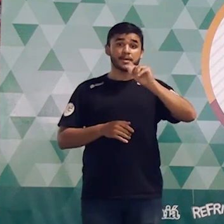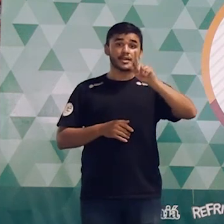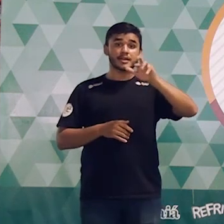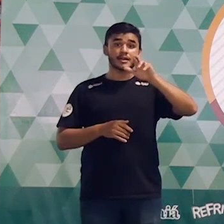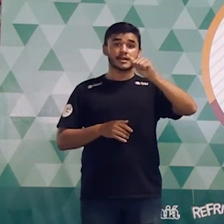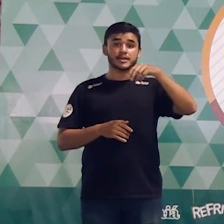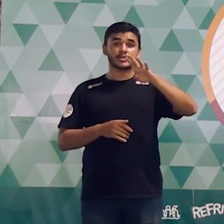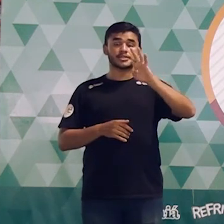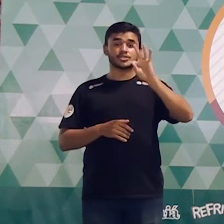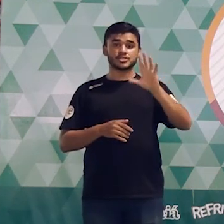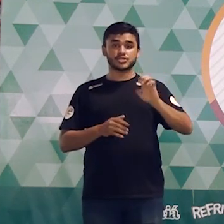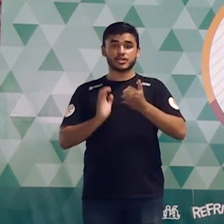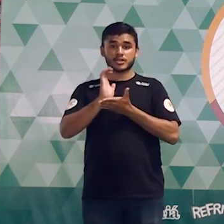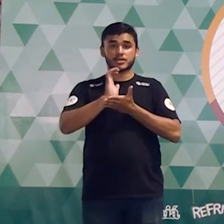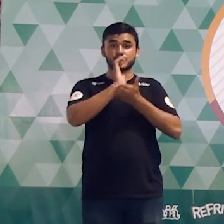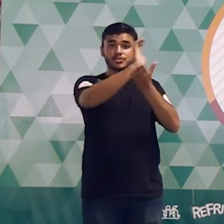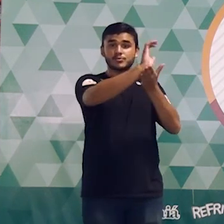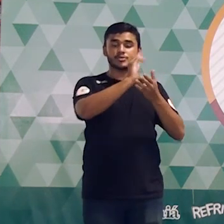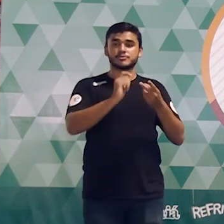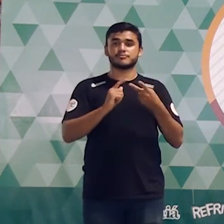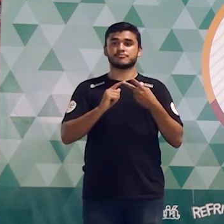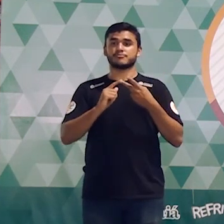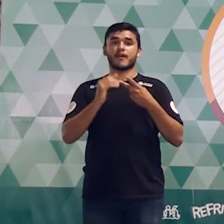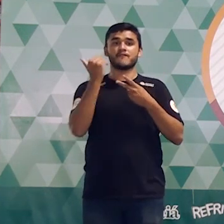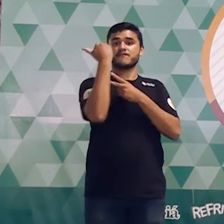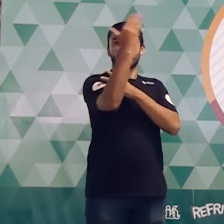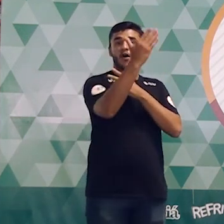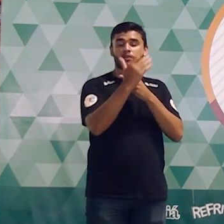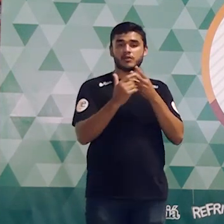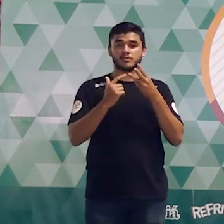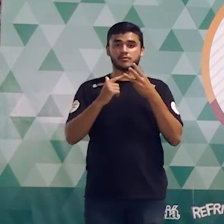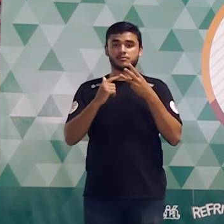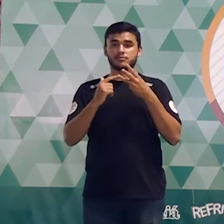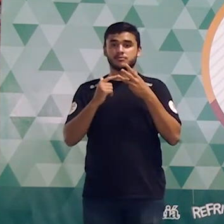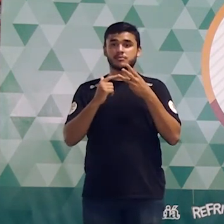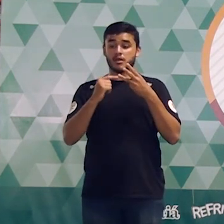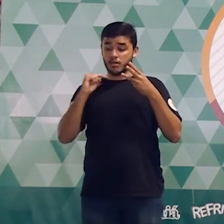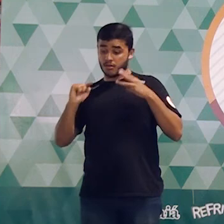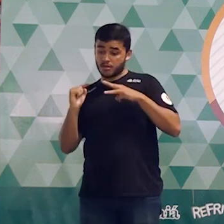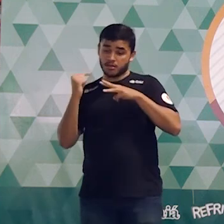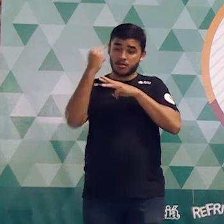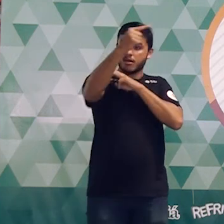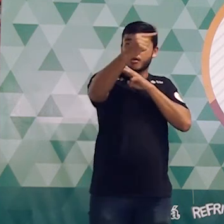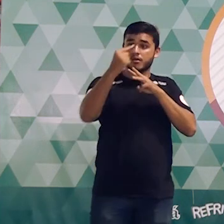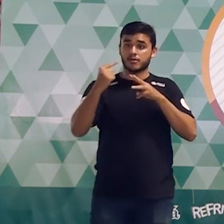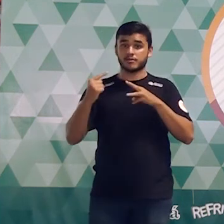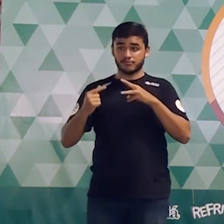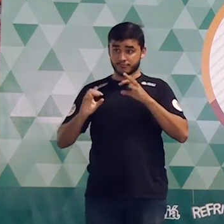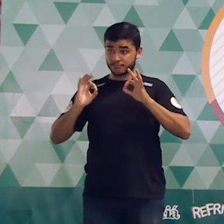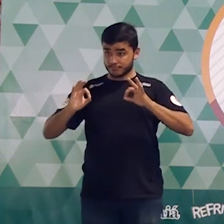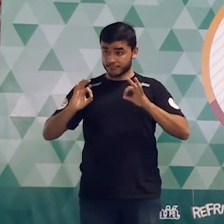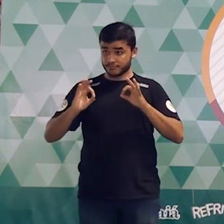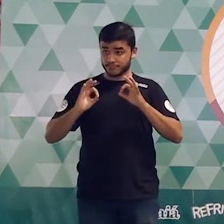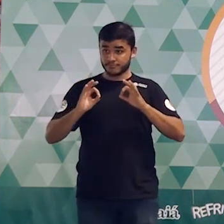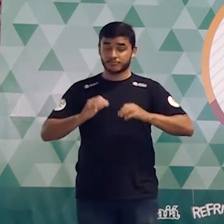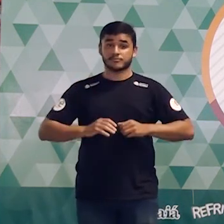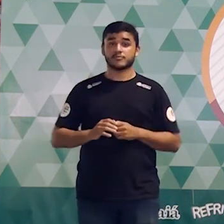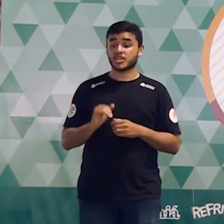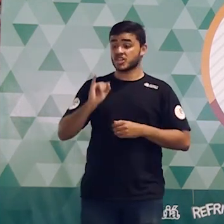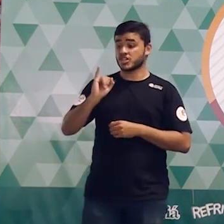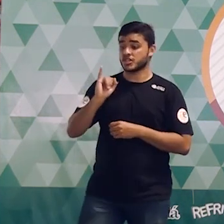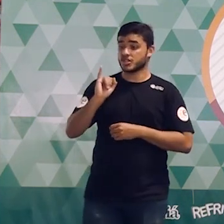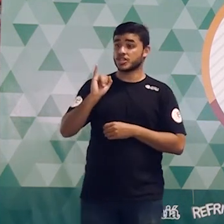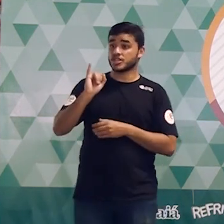em exportação, exterior, externo. Tudo não começa com E. Aí, I